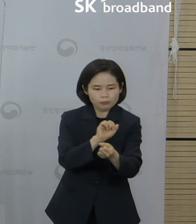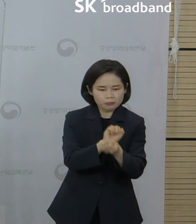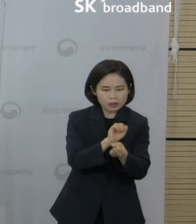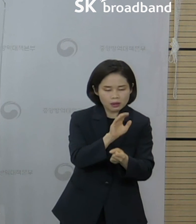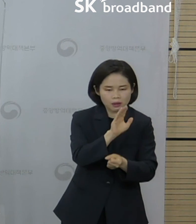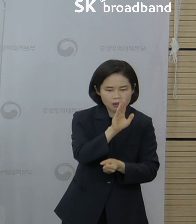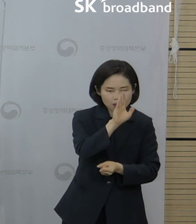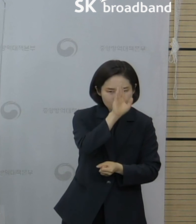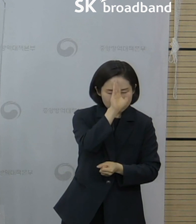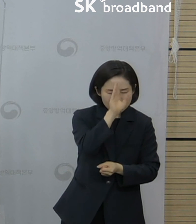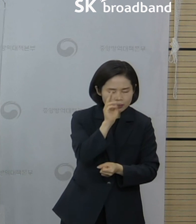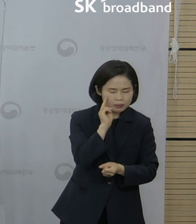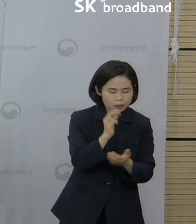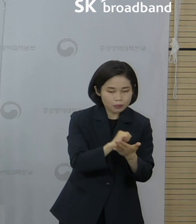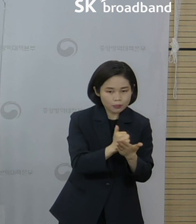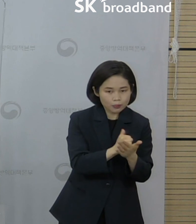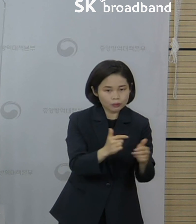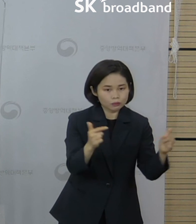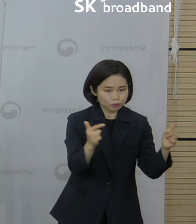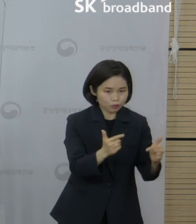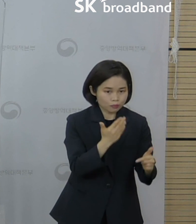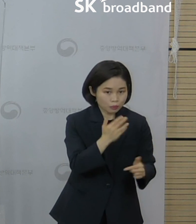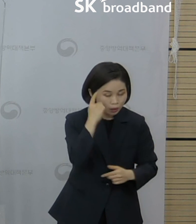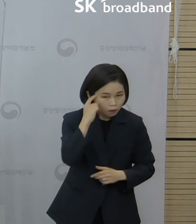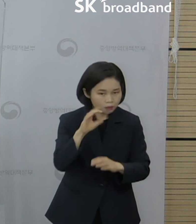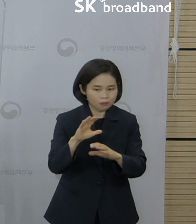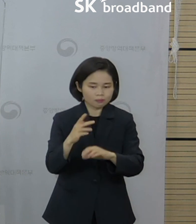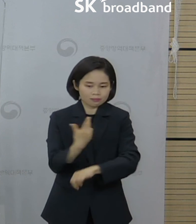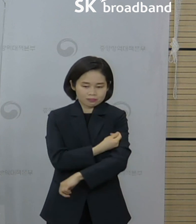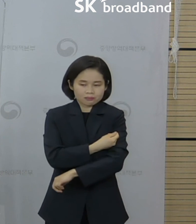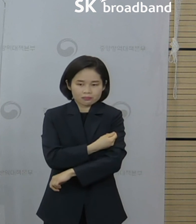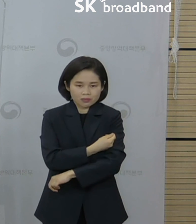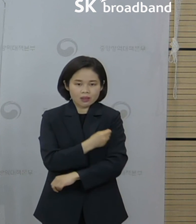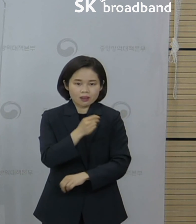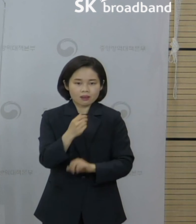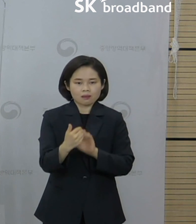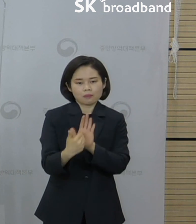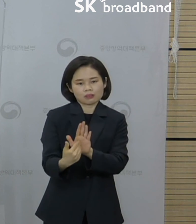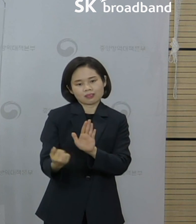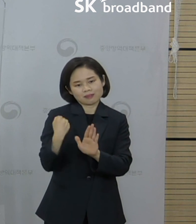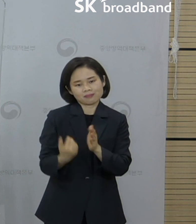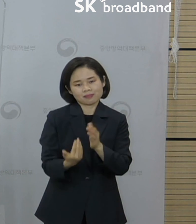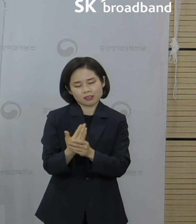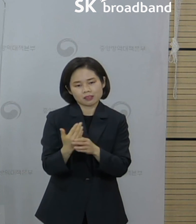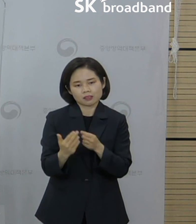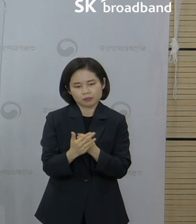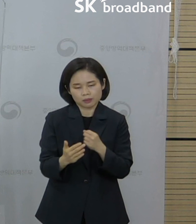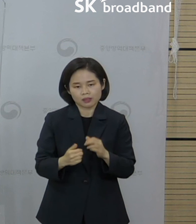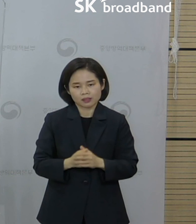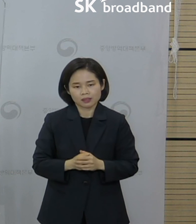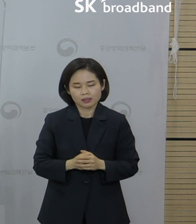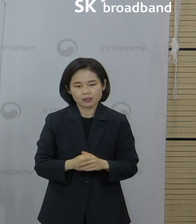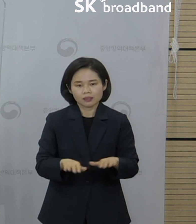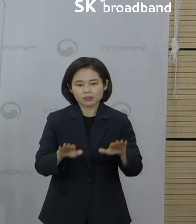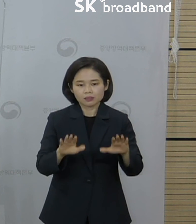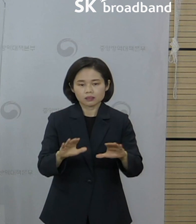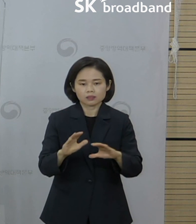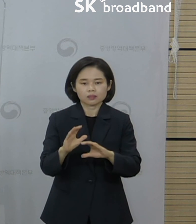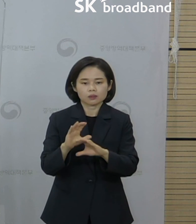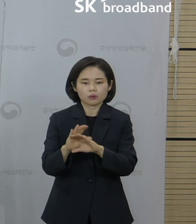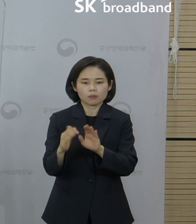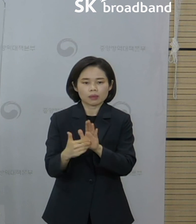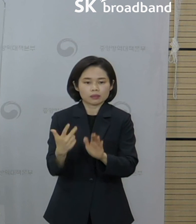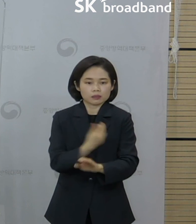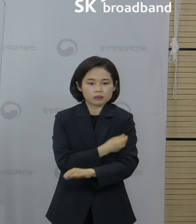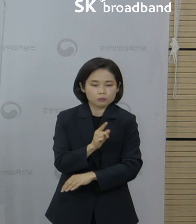될 것이라고 생각합니다. 현재 접종이 진행되고 있는 백신은 최선의 과학적 검증을 거친